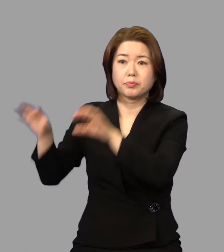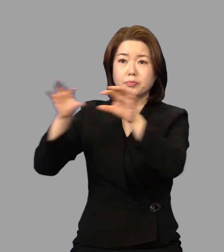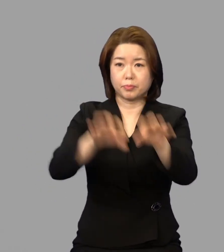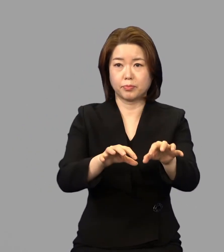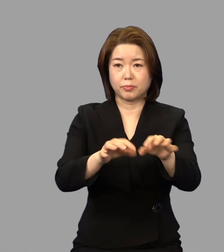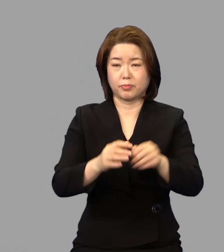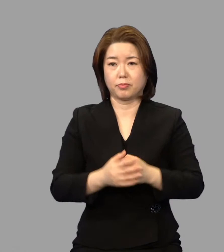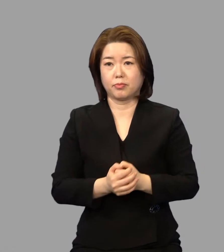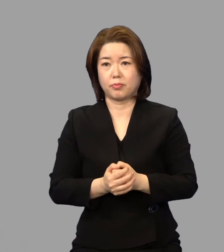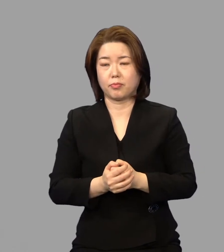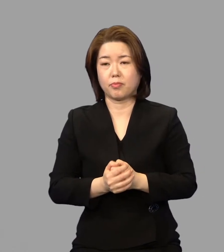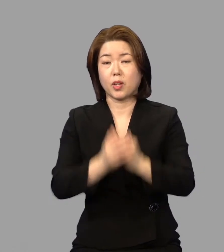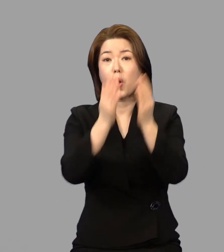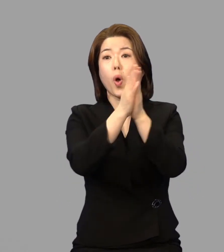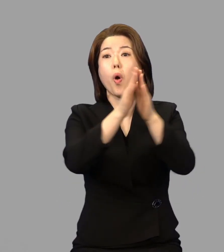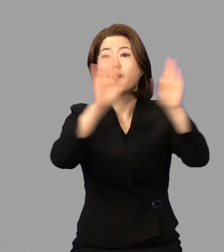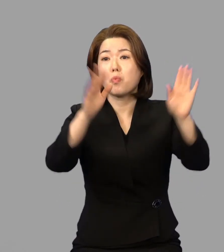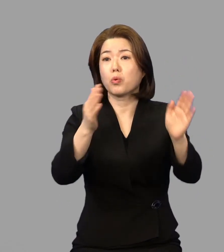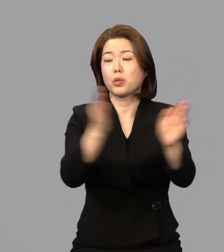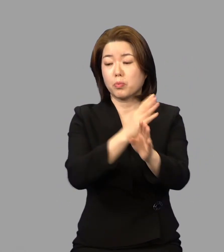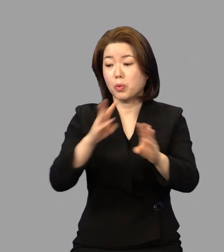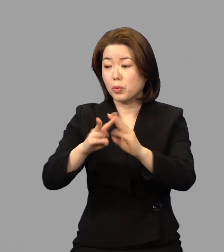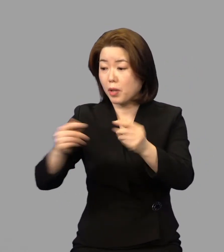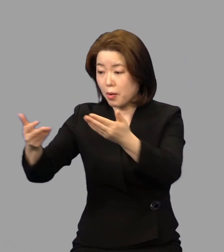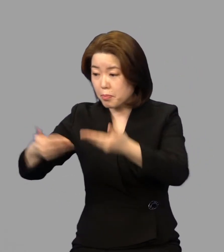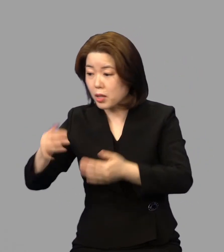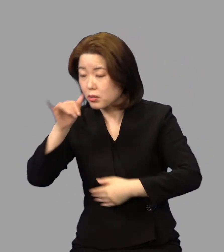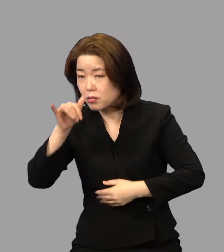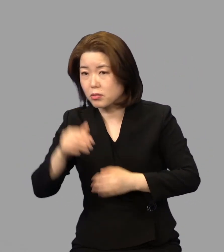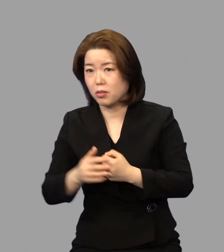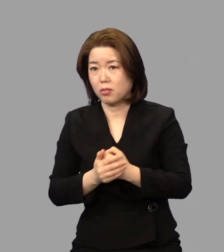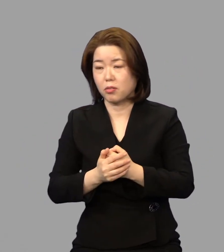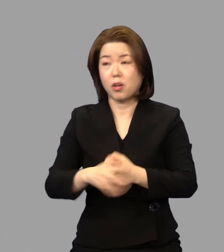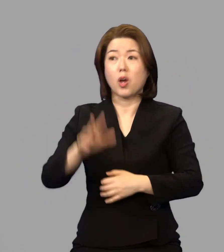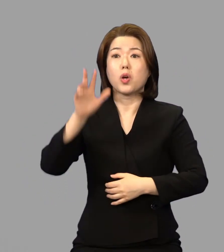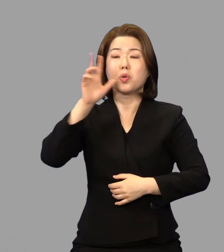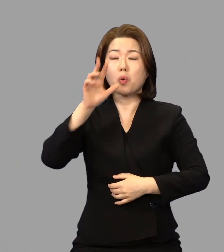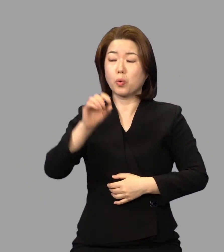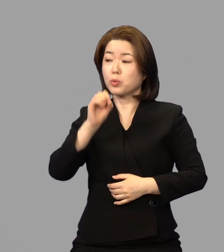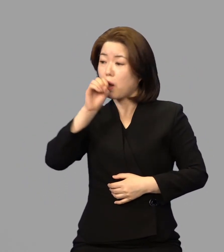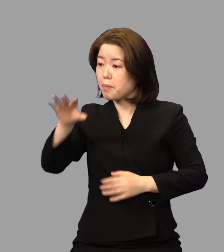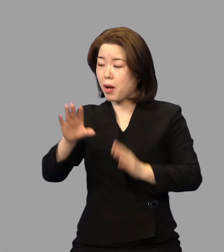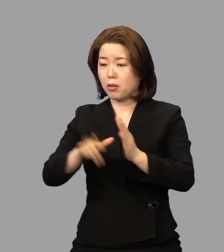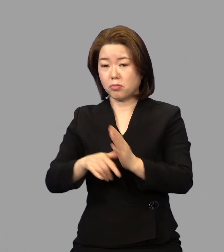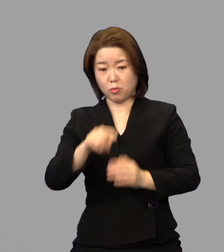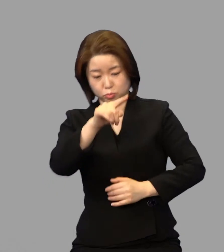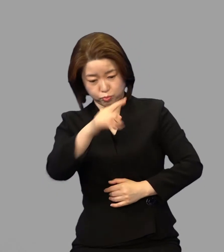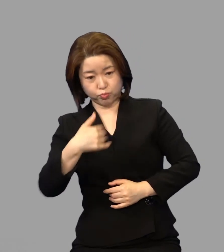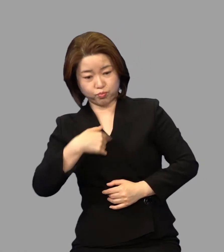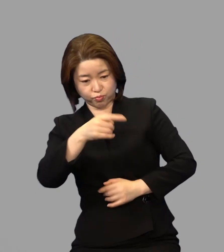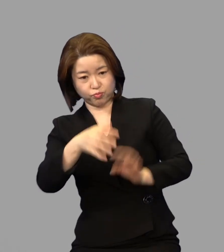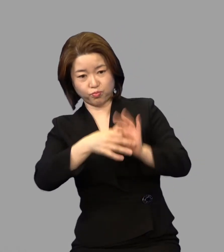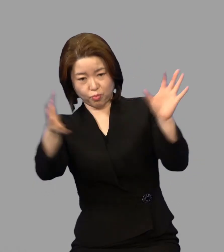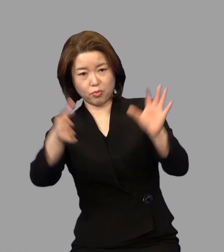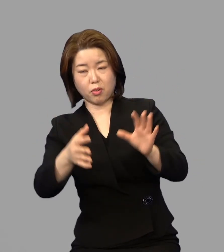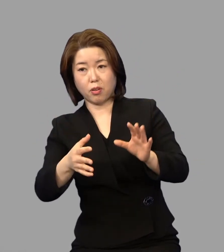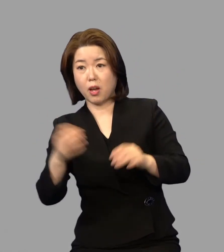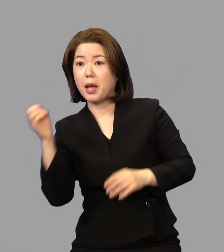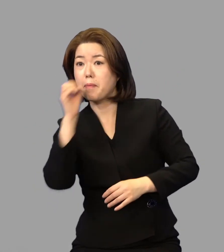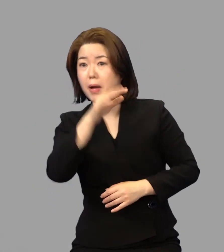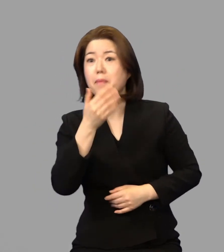그들은 모세로부터 땅을 받았어요. 여호수아가 이야기할 때 당신은 우리와 상관없습니다, 이럴 수도 있는